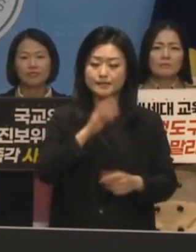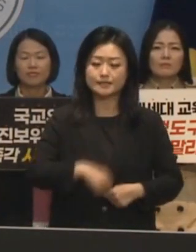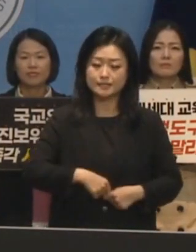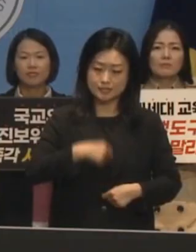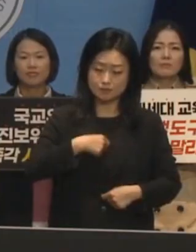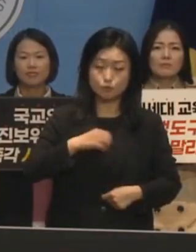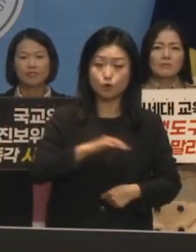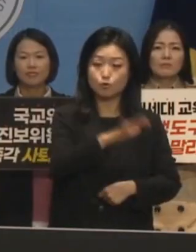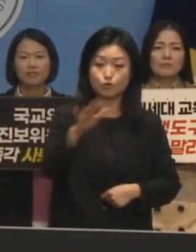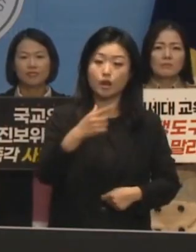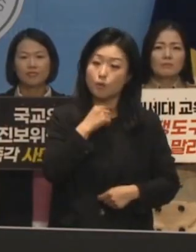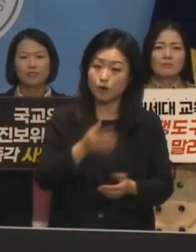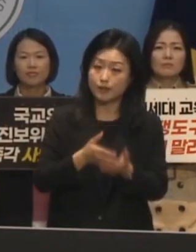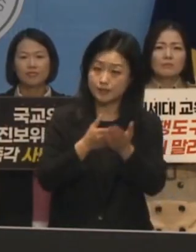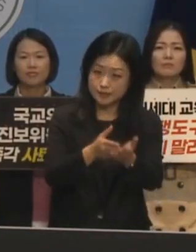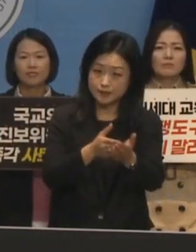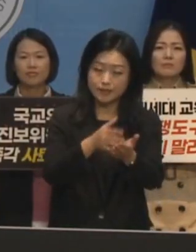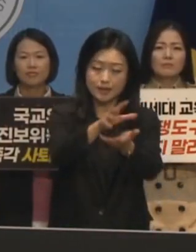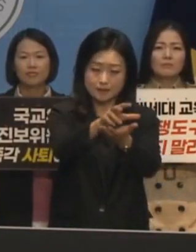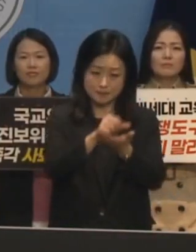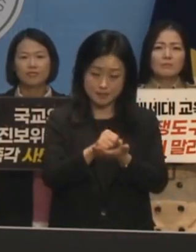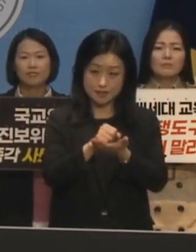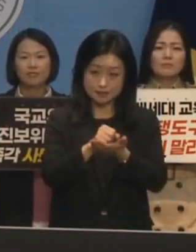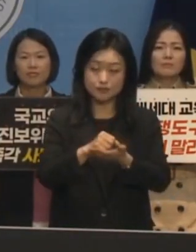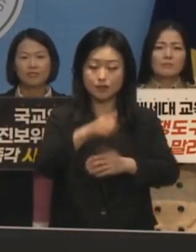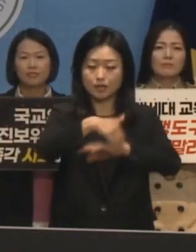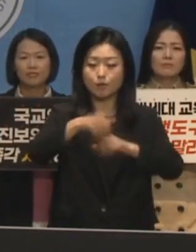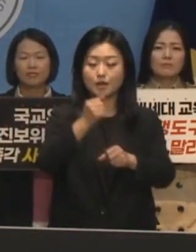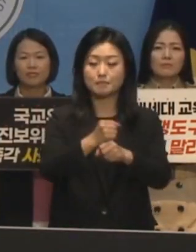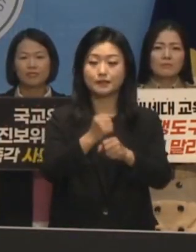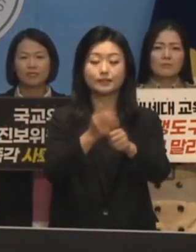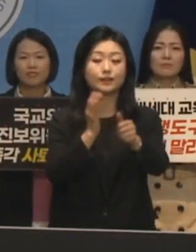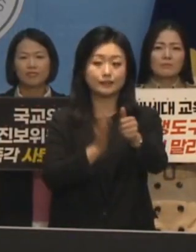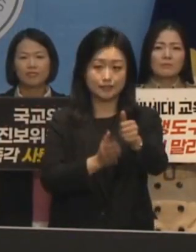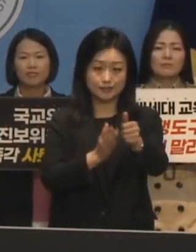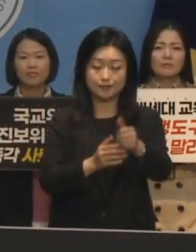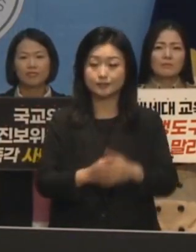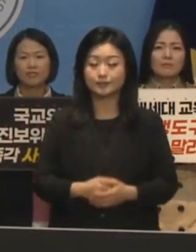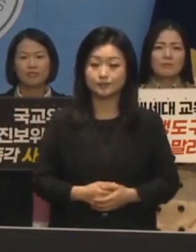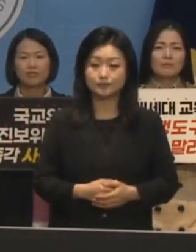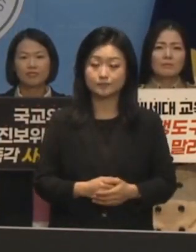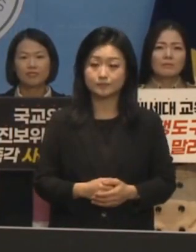우리의 염원과 노력을 담아주기를 간곡히 요청한다.